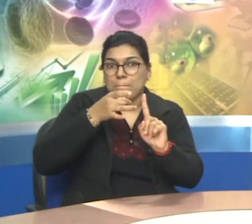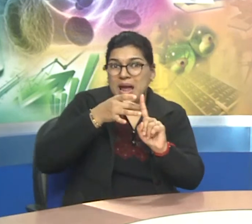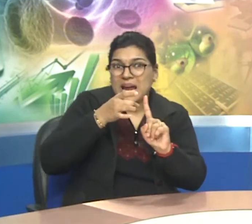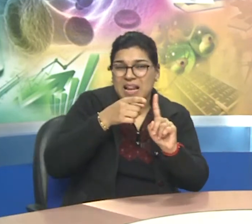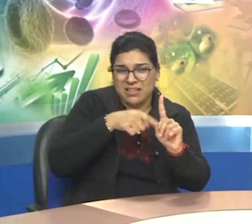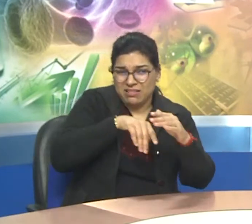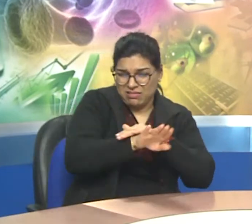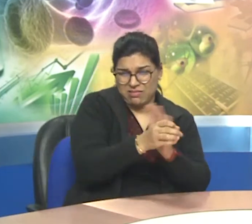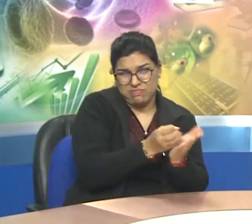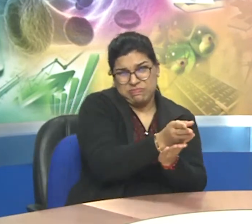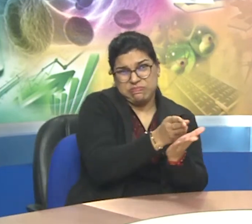or